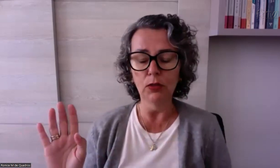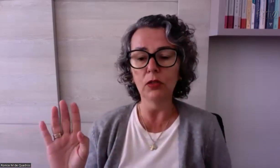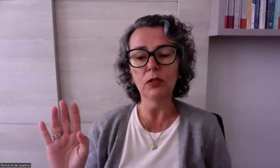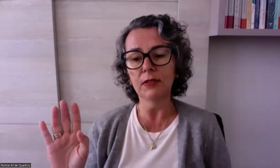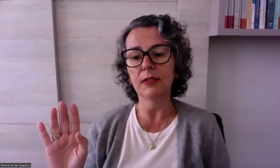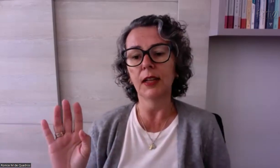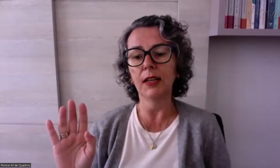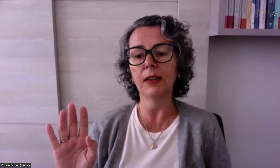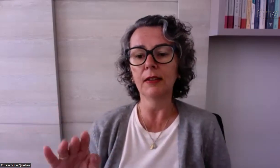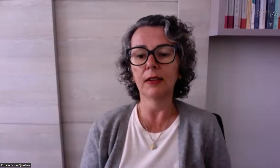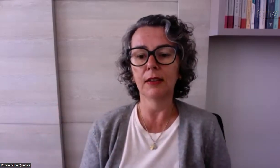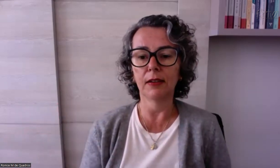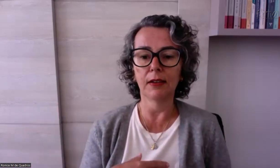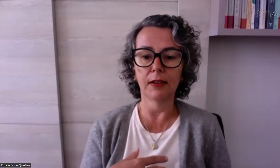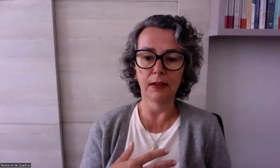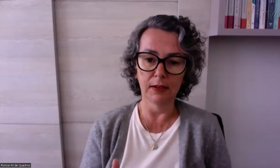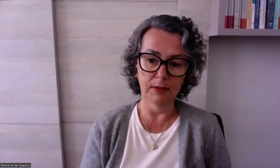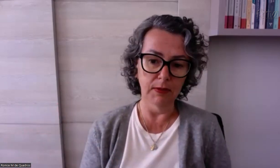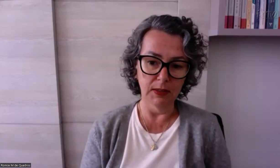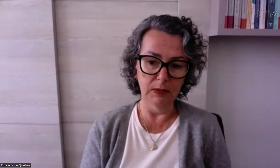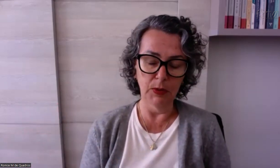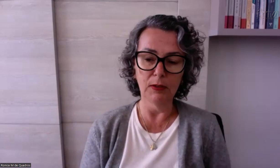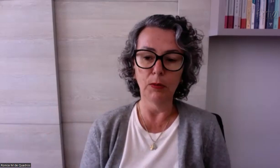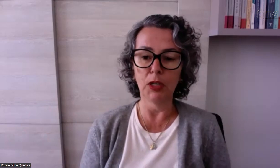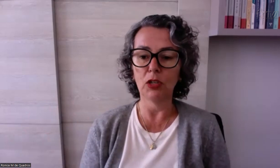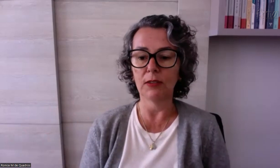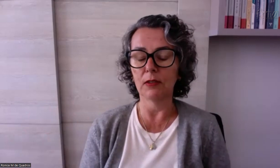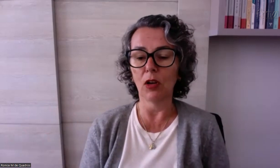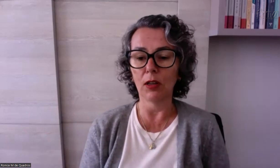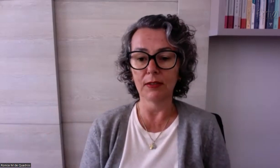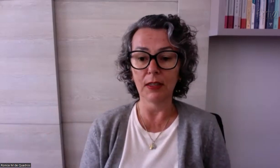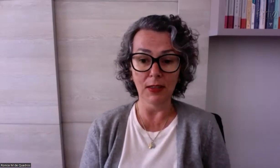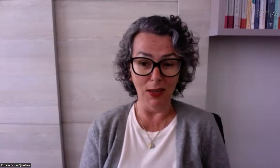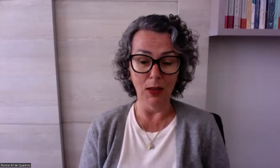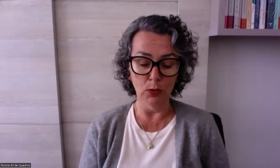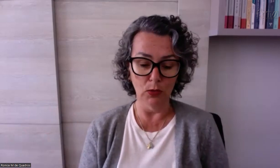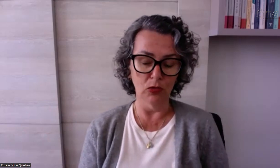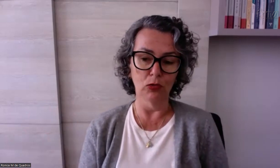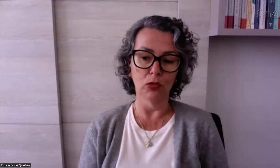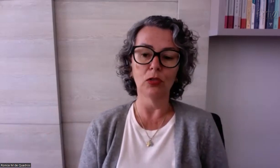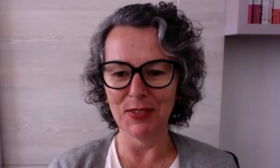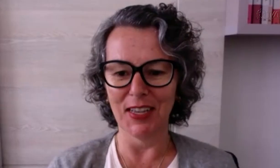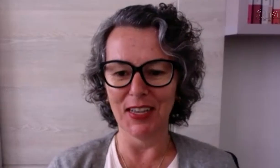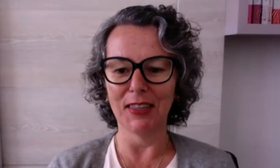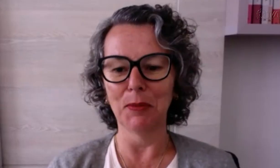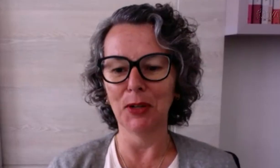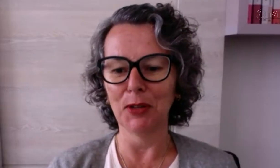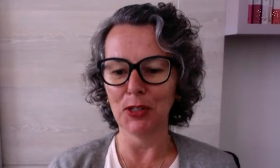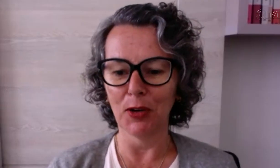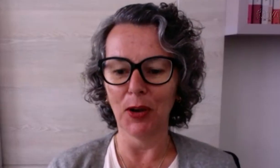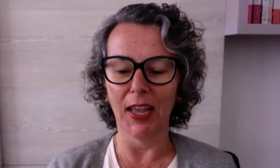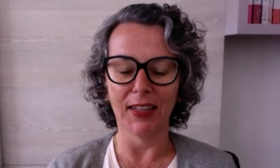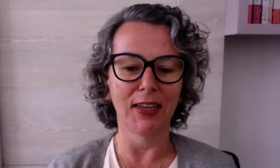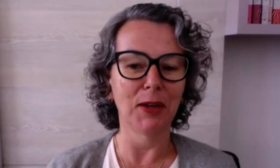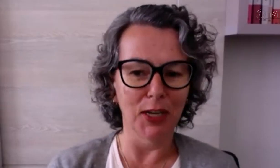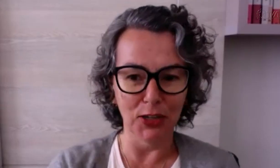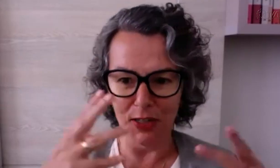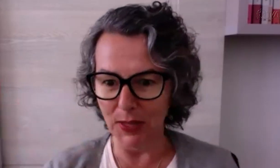alunos né especialmente as escolas que têm aluno surdos o trabalho da pesquisadora ronice de